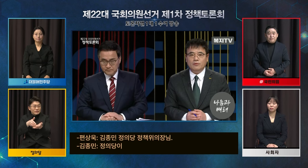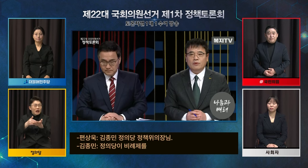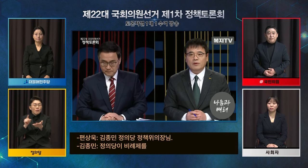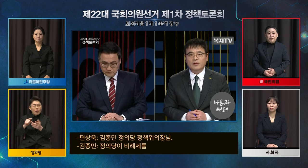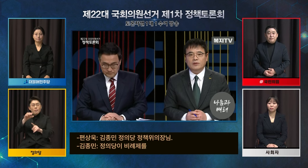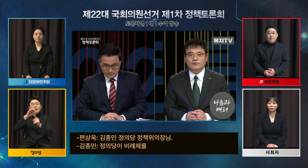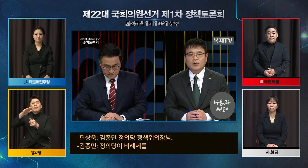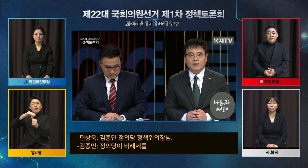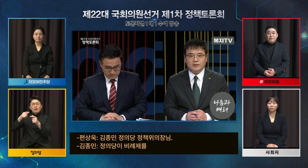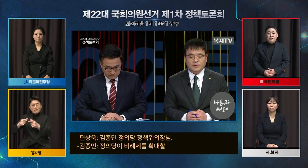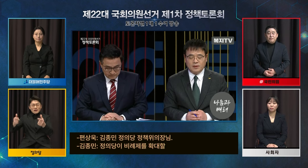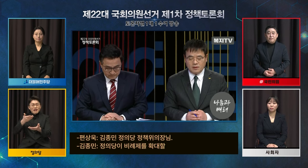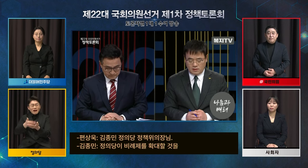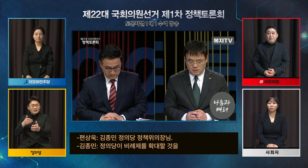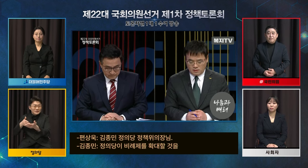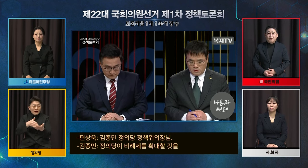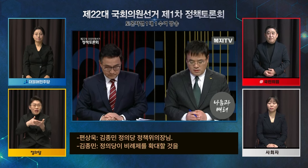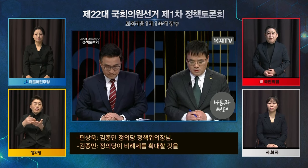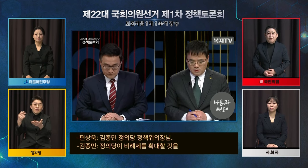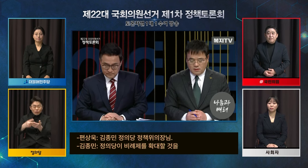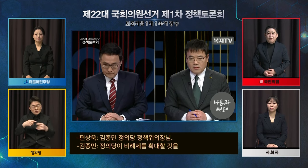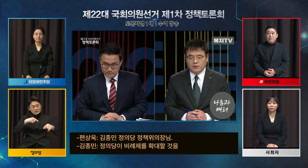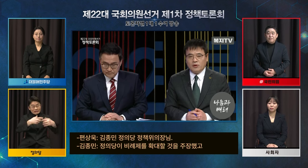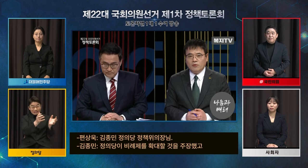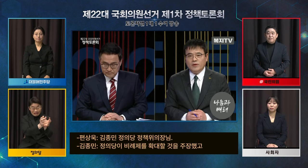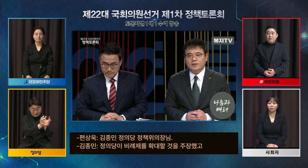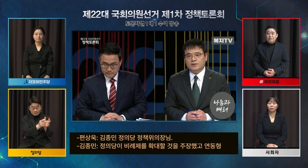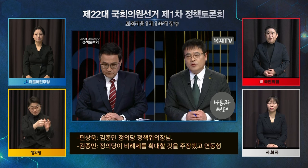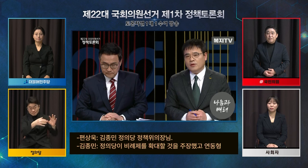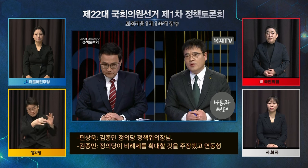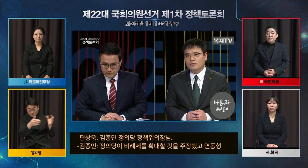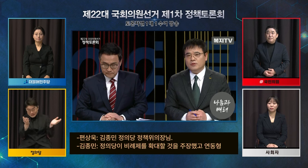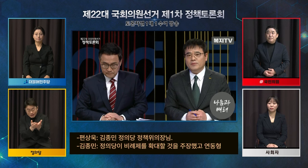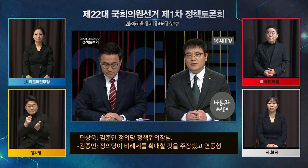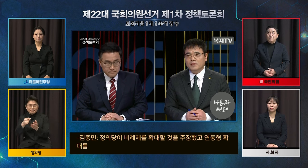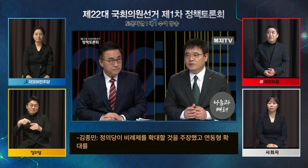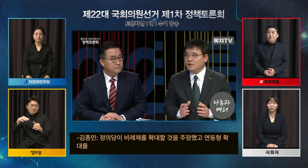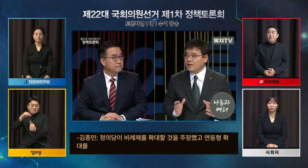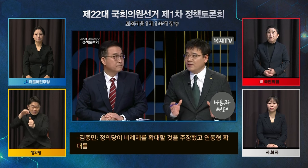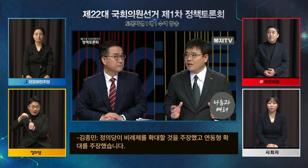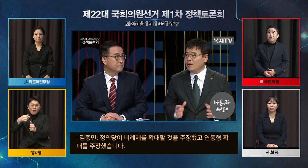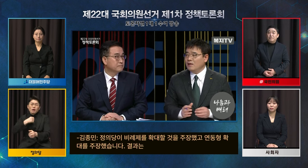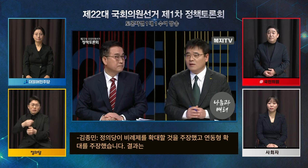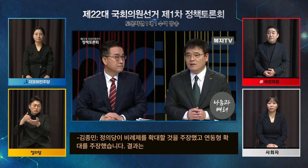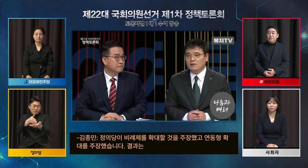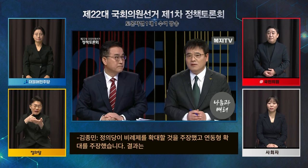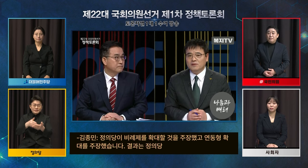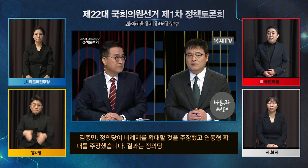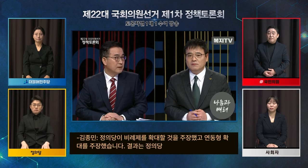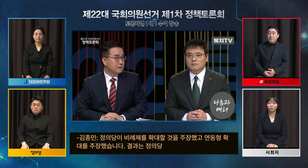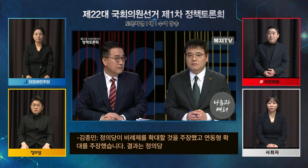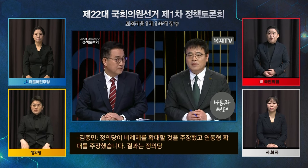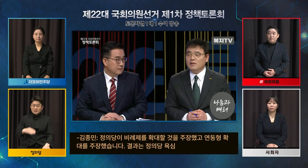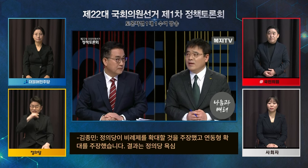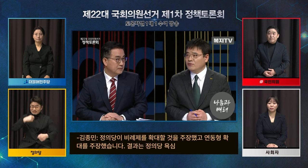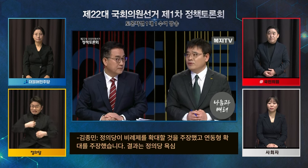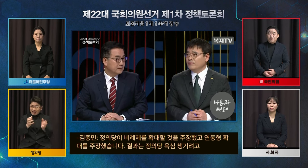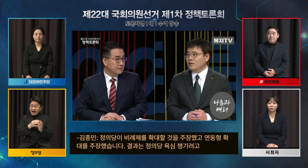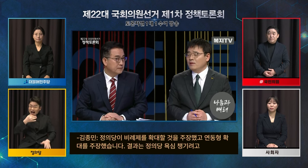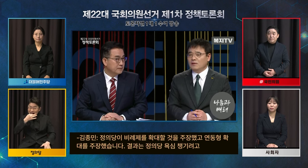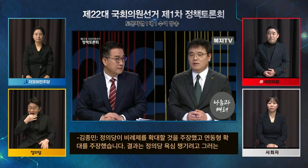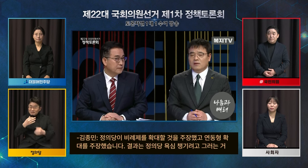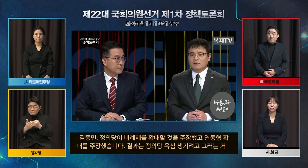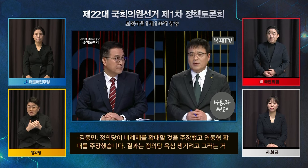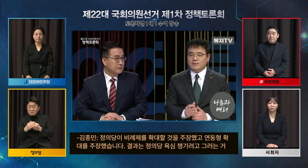연동형 확대를 주장해왔습니다. 그런데 결과는 정의당 욕심 차례라고 그런 거 아니냐 이런 얘기를 많이